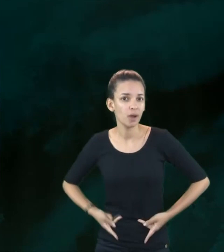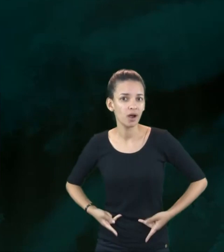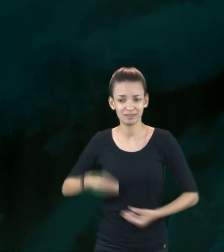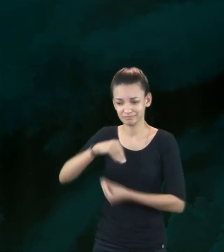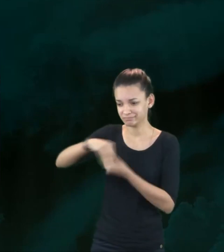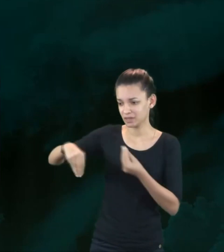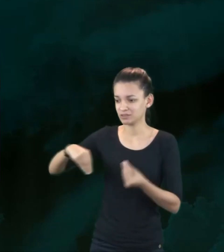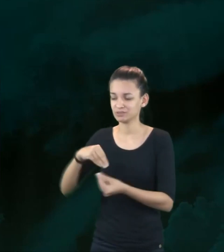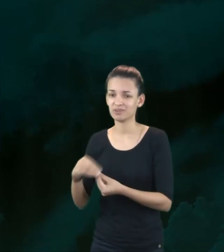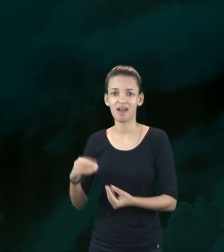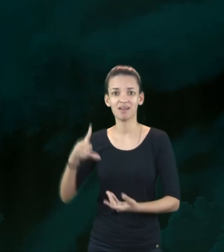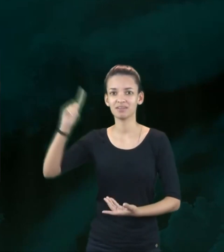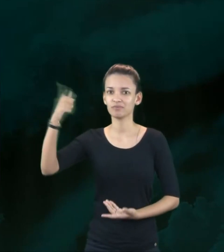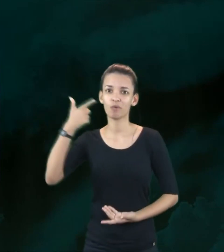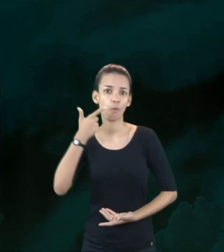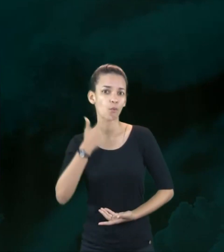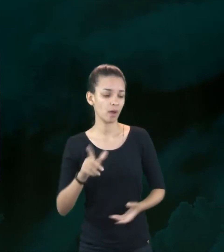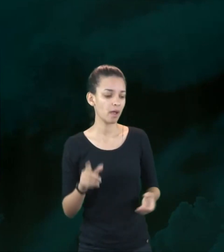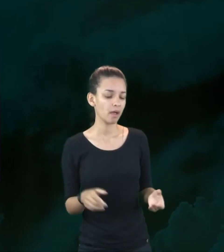Ó Senhor Jesus,